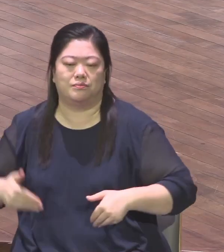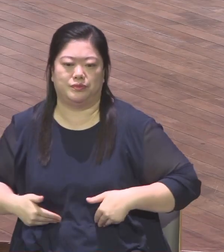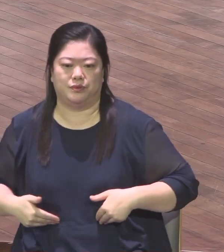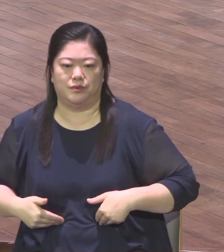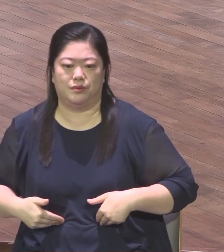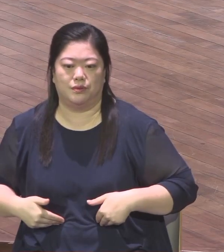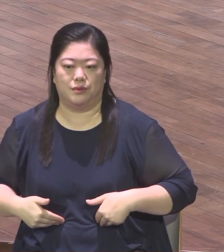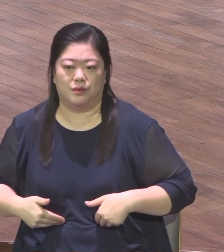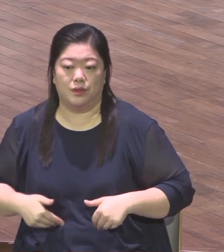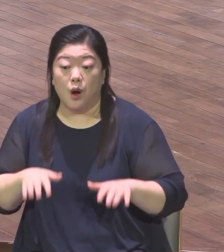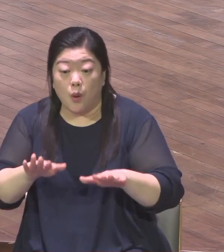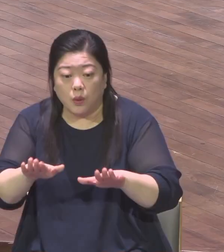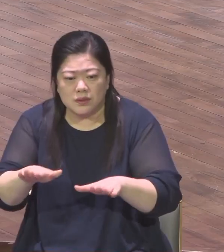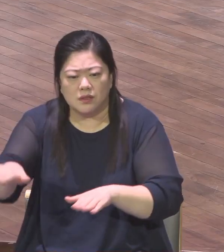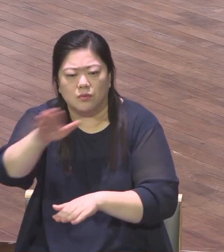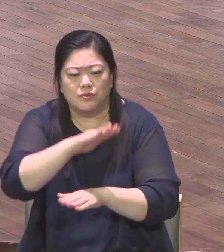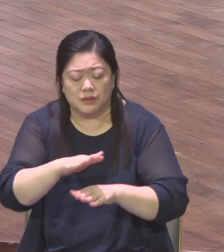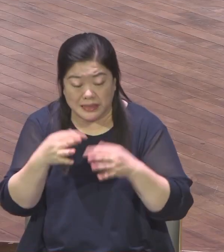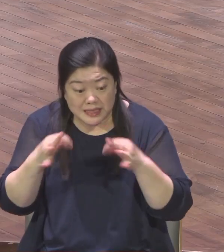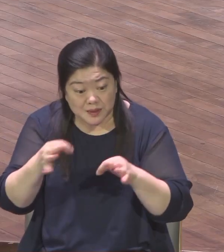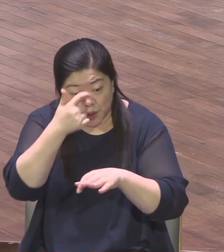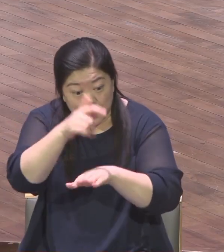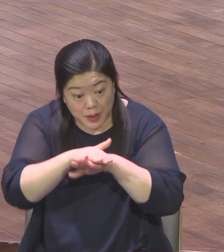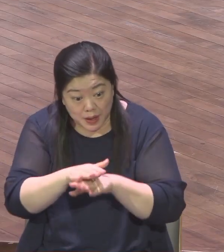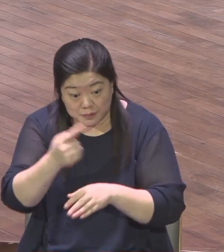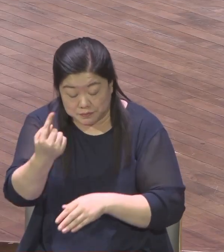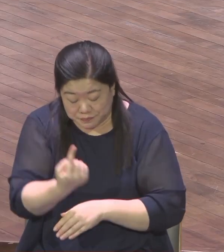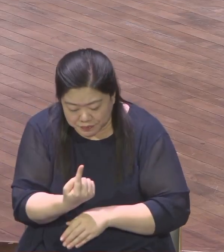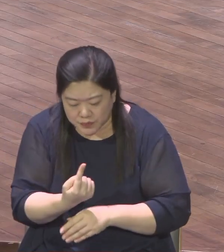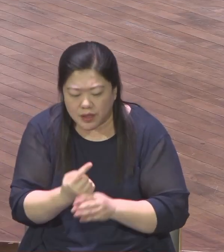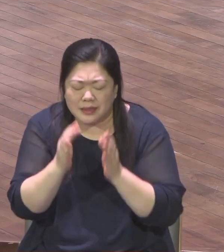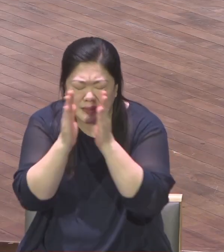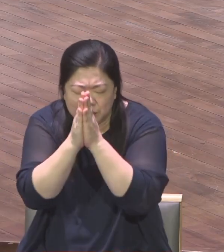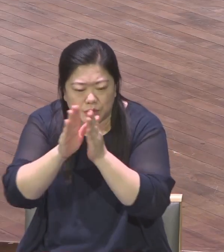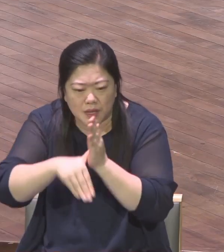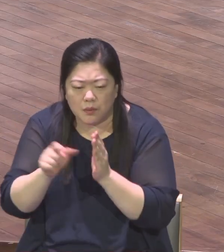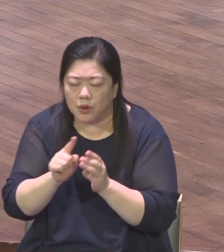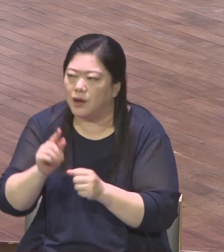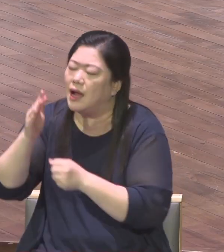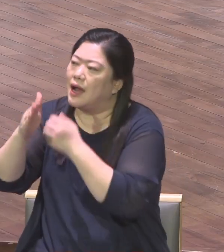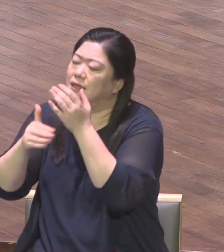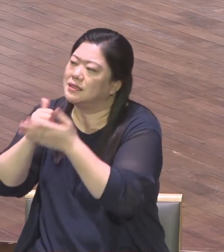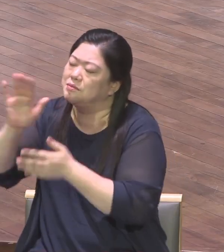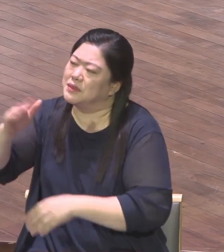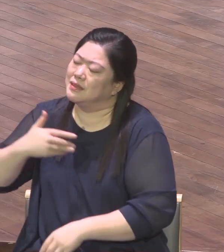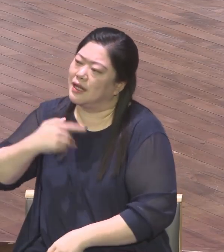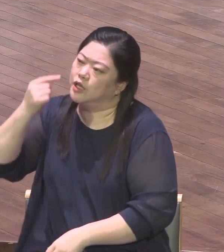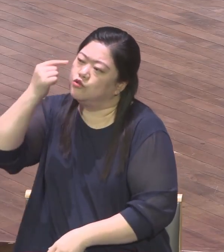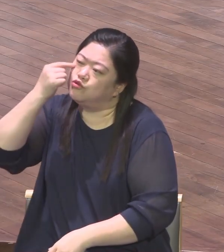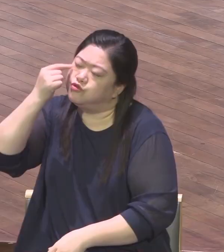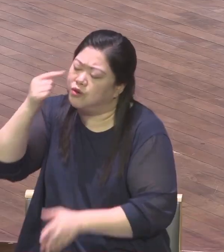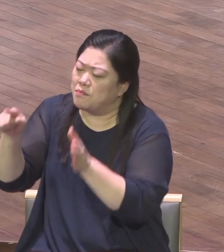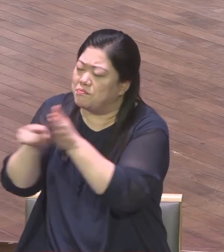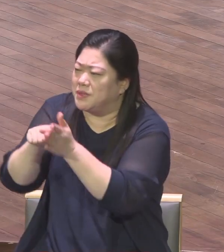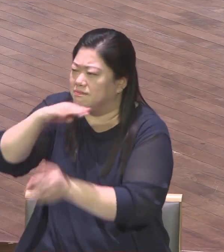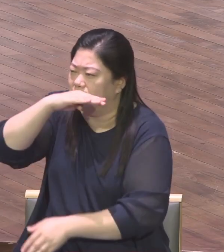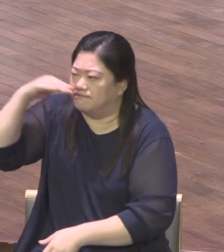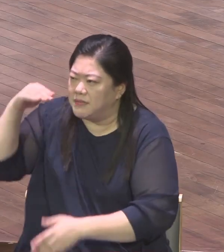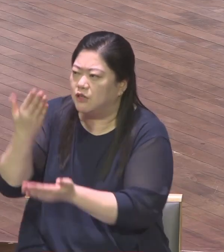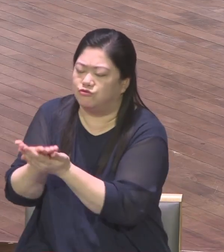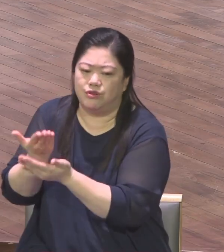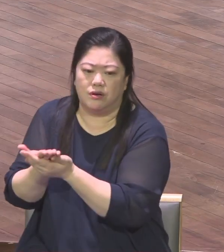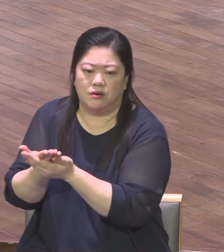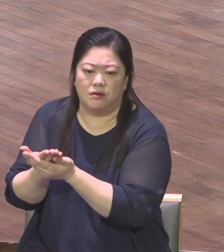밤에 기도하세요. 하나님이여 무엇보다도 나에게 믿음의 눈을 주옵소서. 하나님의 사랑이 내 가슴에 박히게 하여